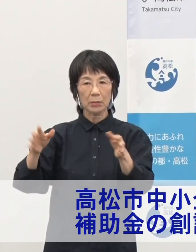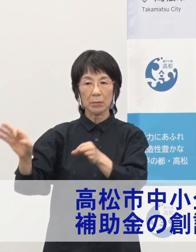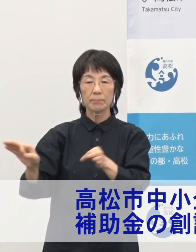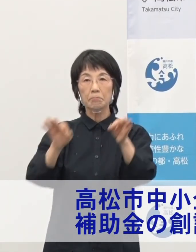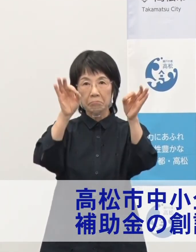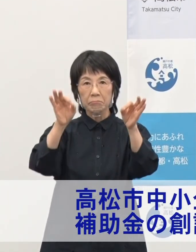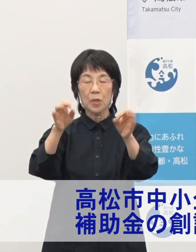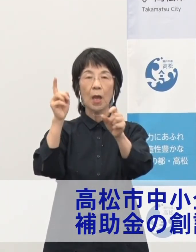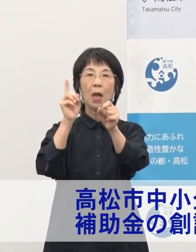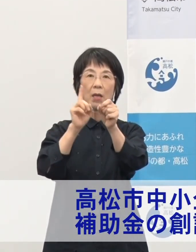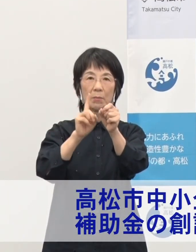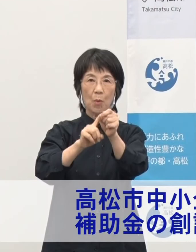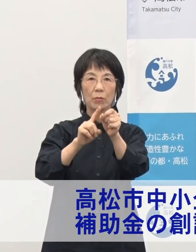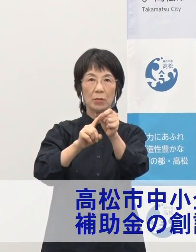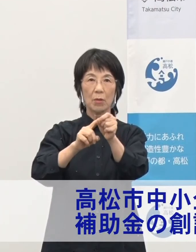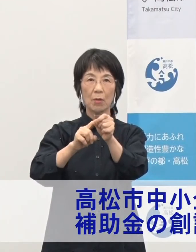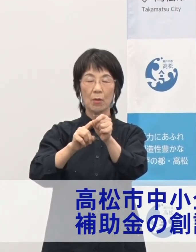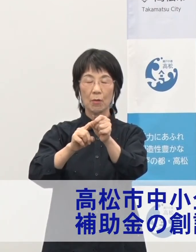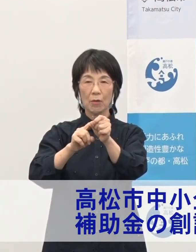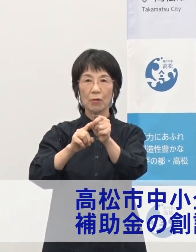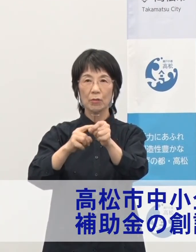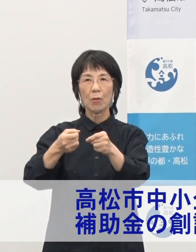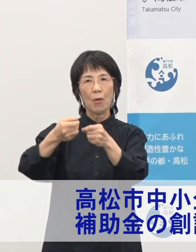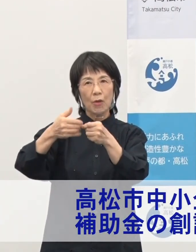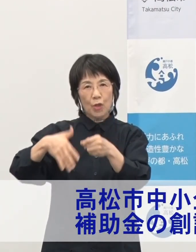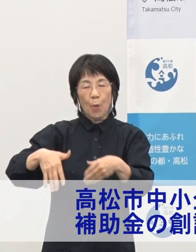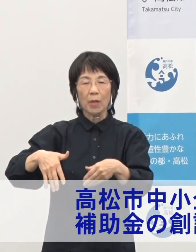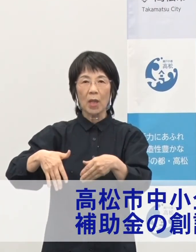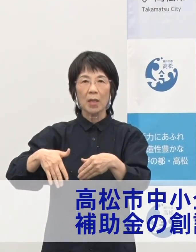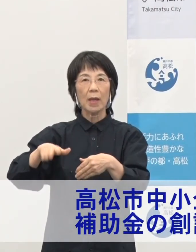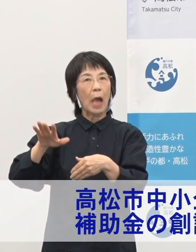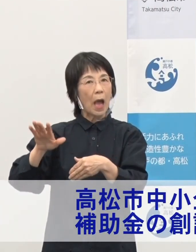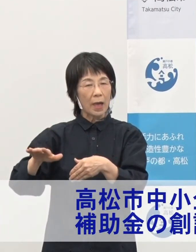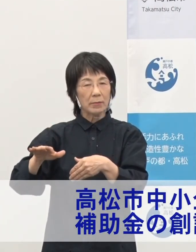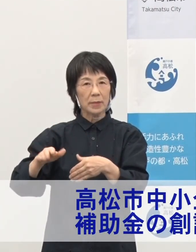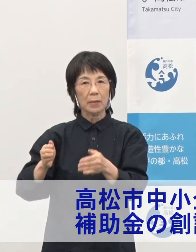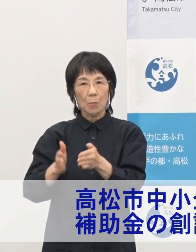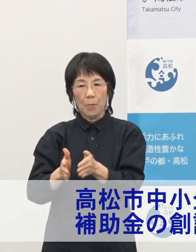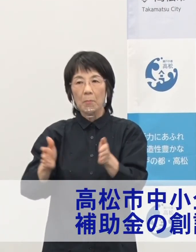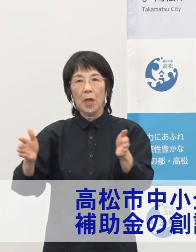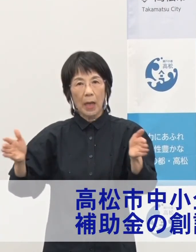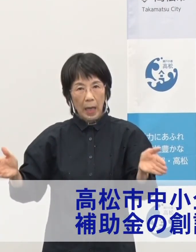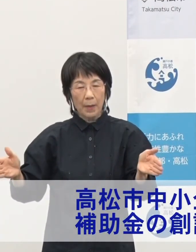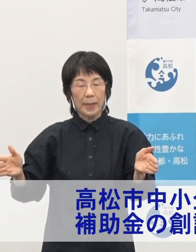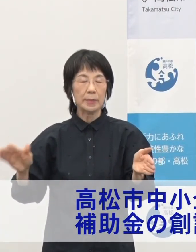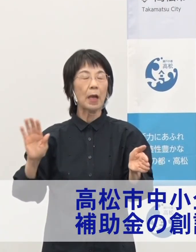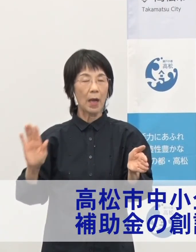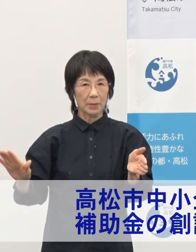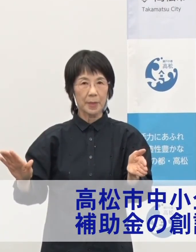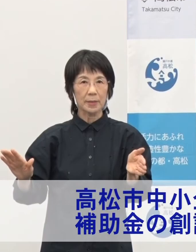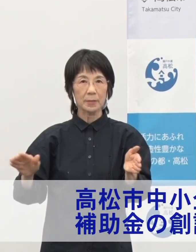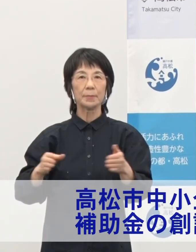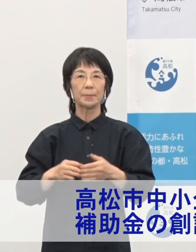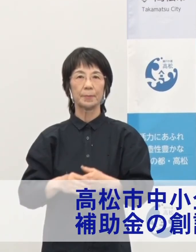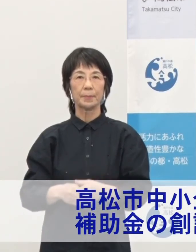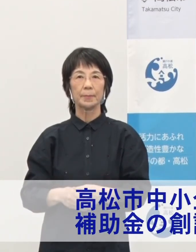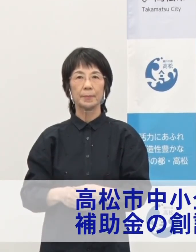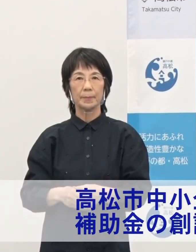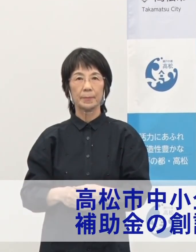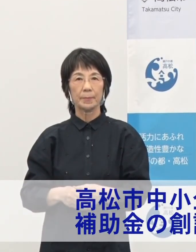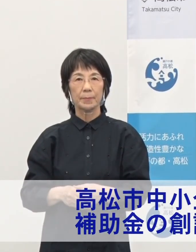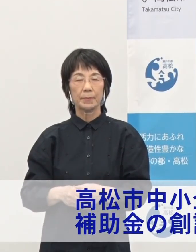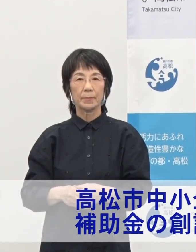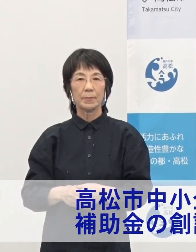等の要件がございますがまぁ牛の授業につきましたそういう申請要件については緩和しておると言ったようなことをやっており